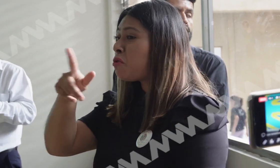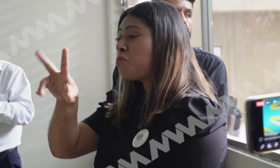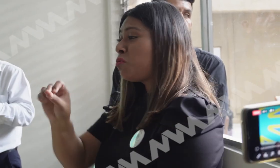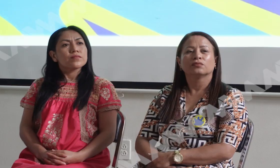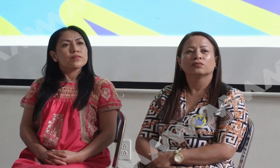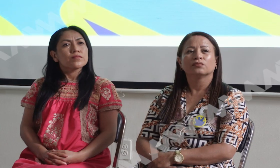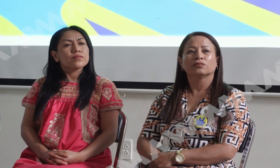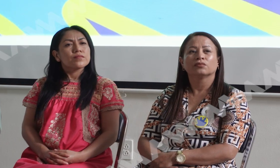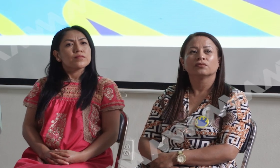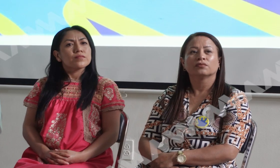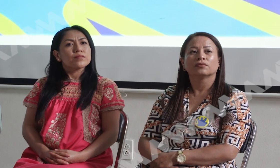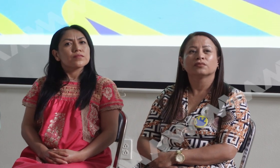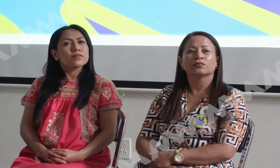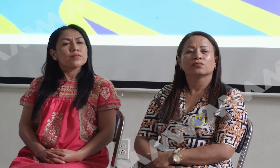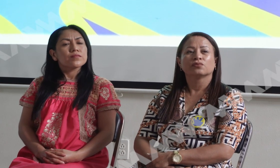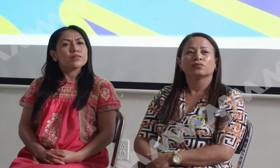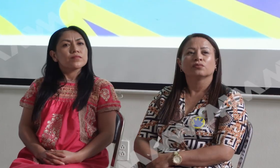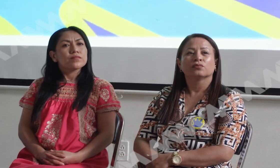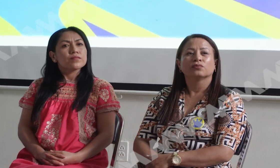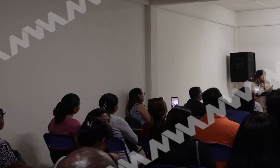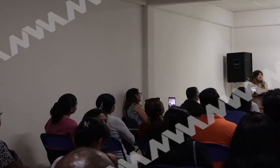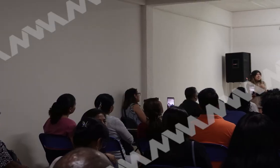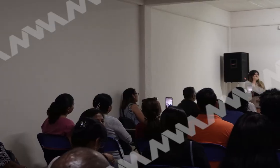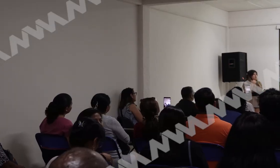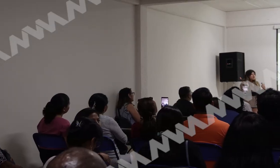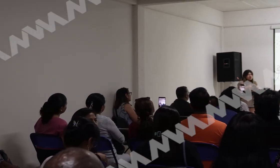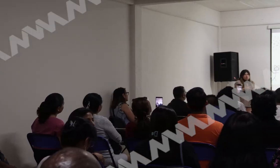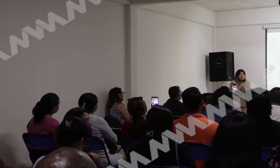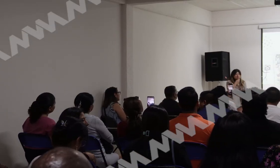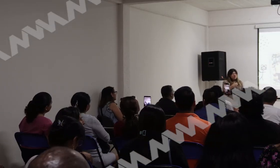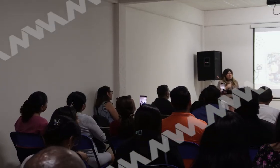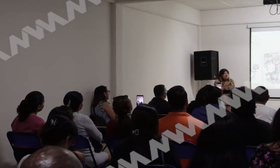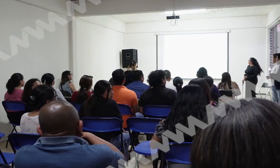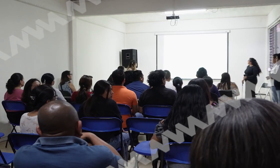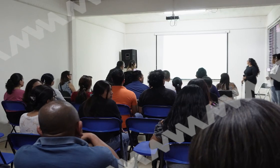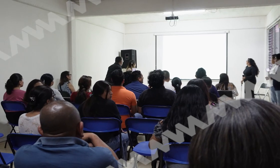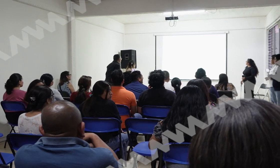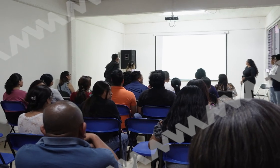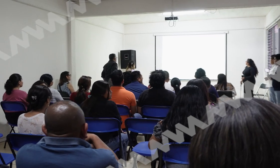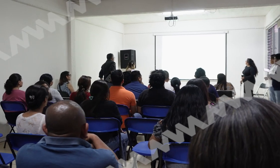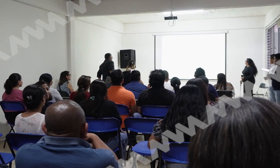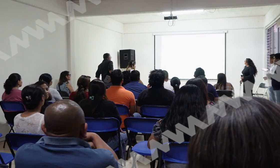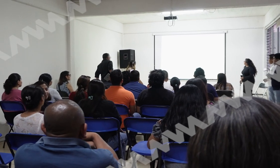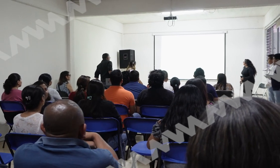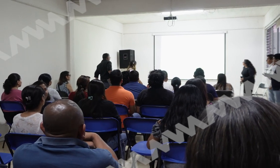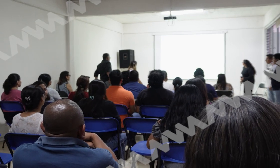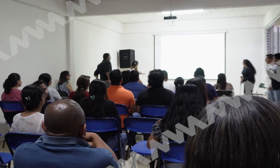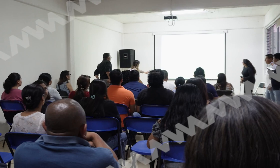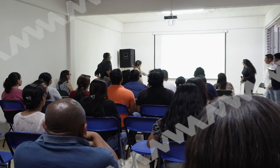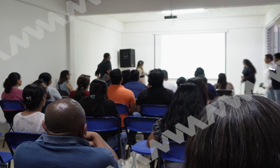septiembre fuera el Día de las Personas Sordas y de su Lengua de Señas Mexicana. En la conmemoración, la vicepresidenta de la Asociación de Sordos del Estado